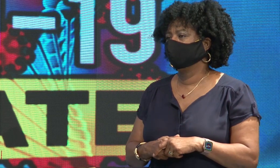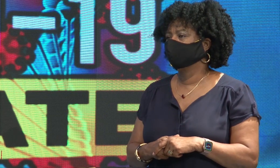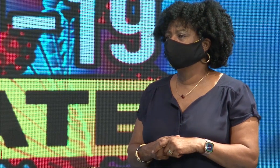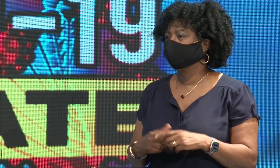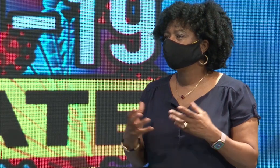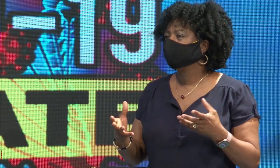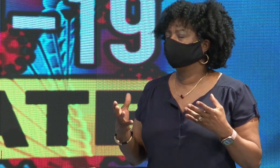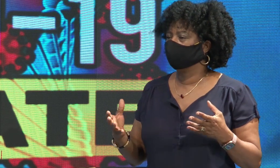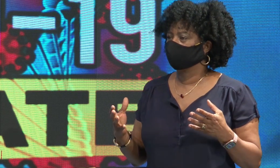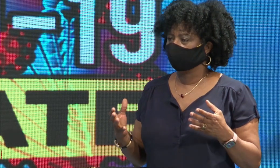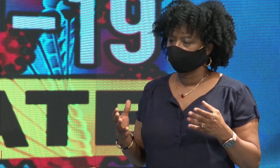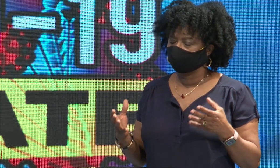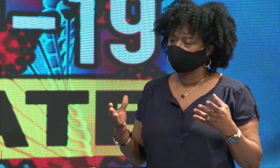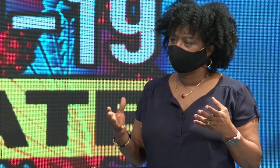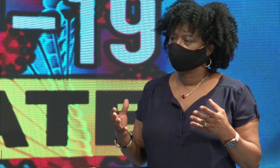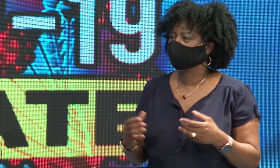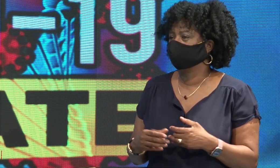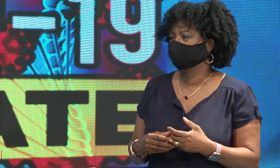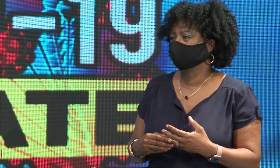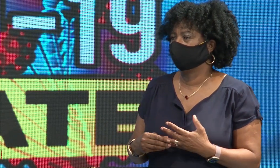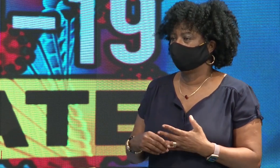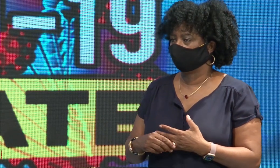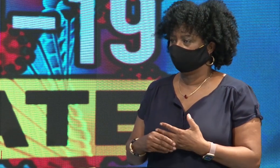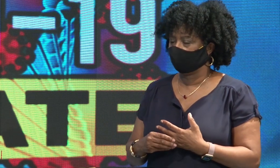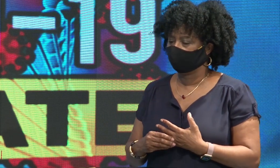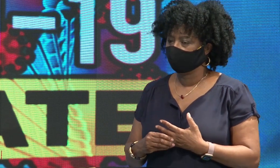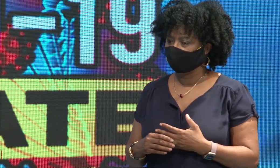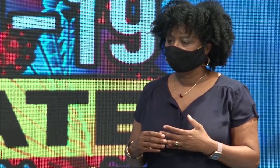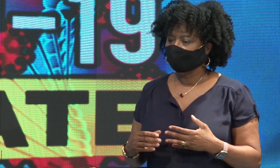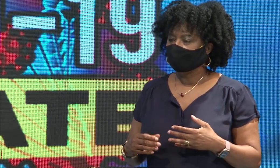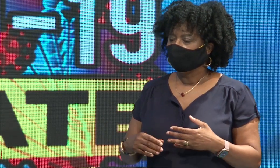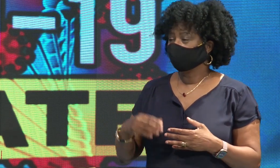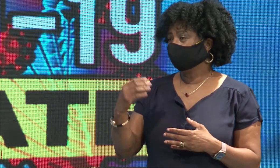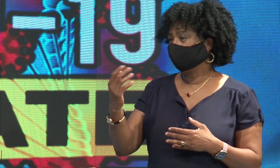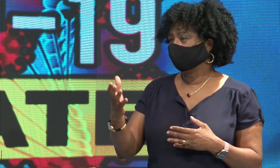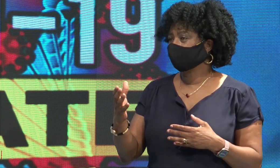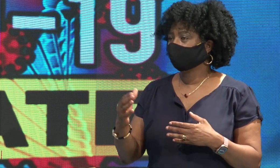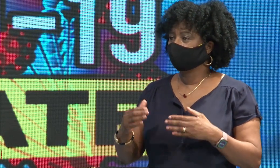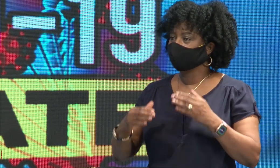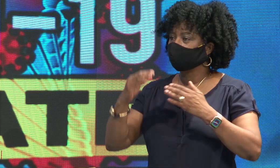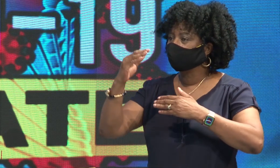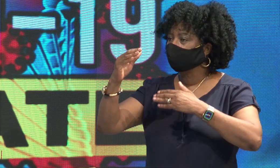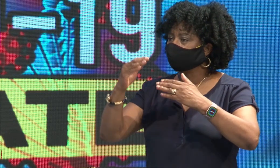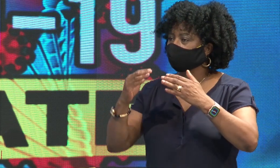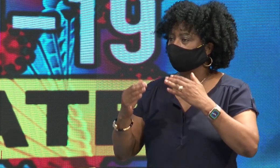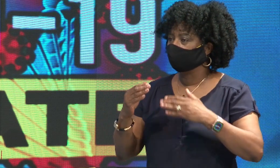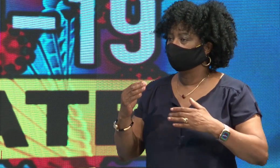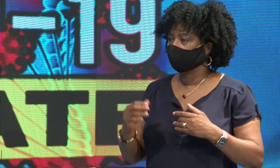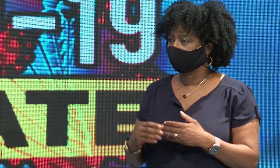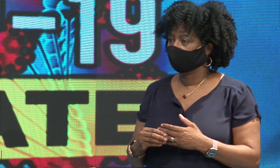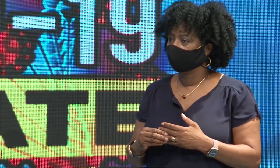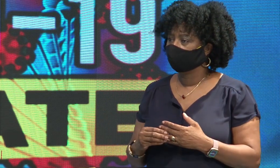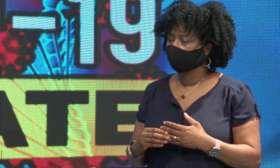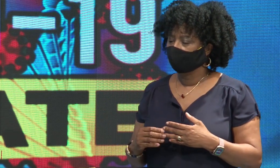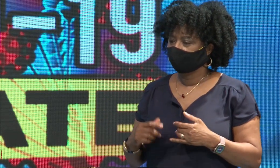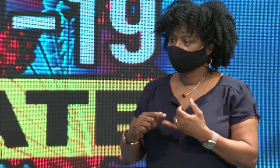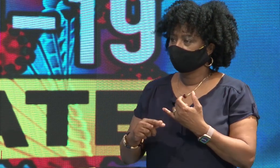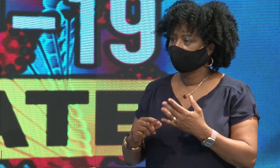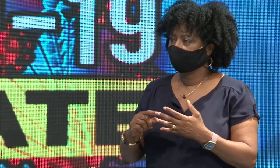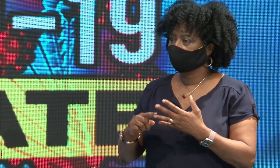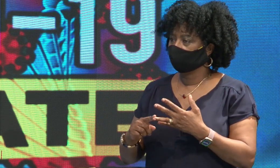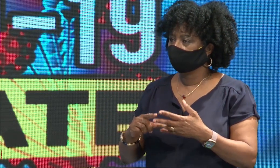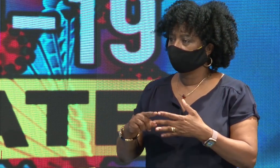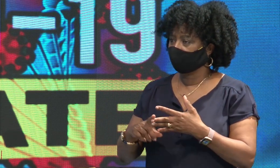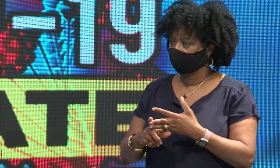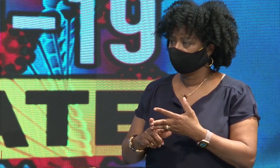ze gereageerd en dat heeft ervoor gezorgd dat het bedrag zo substantieel is geworden. Ja. Als je op de website gaat, zie je 3 verschillende bedragen.